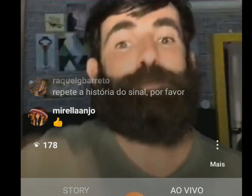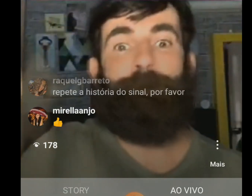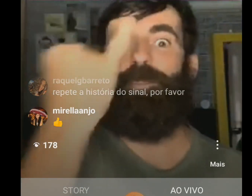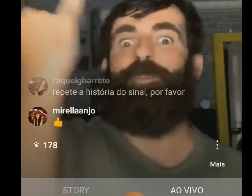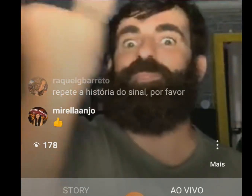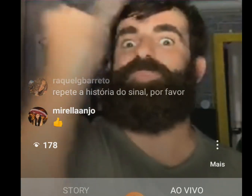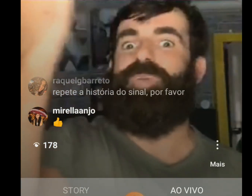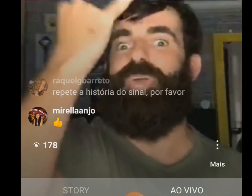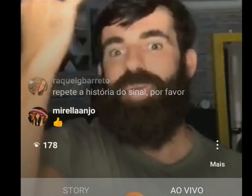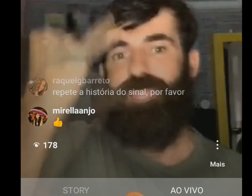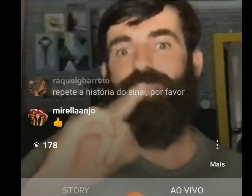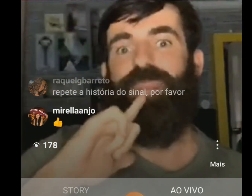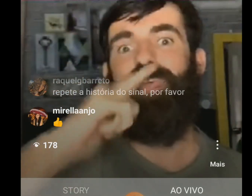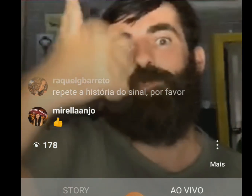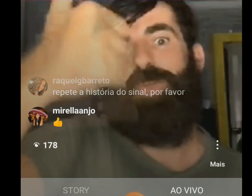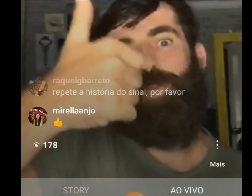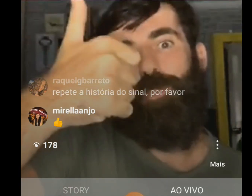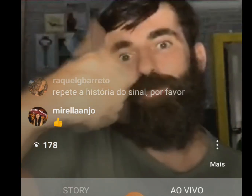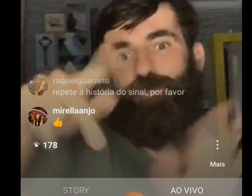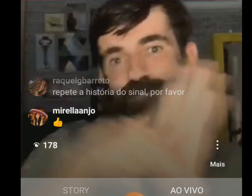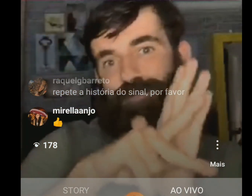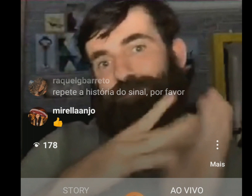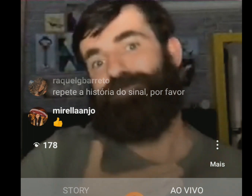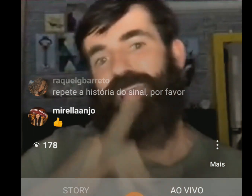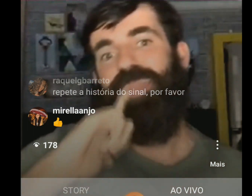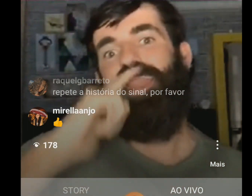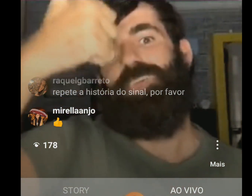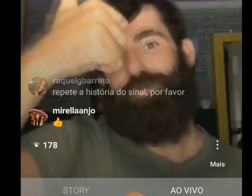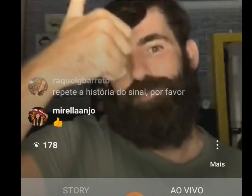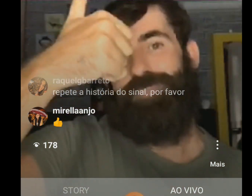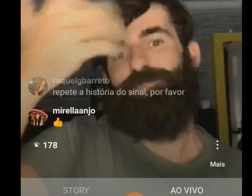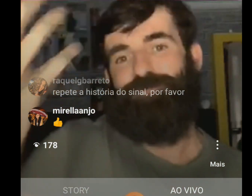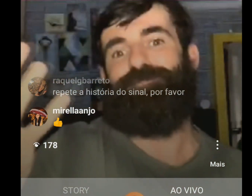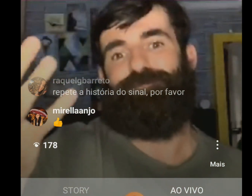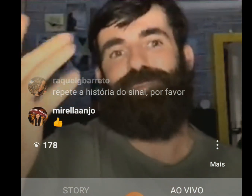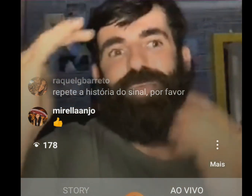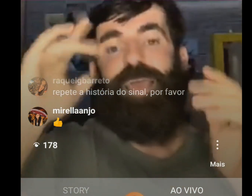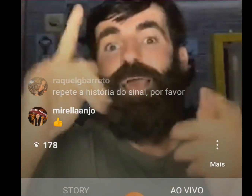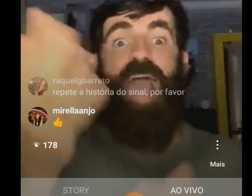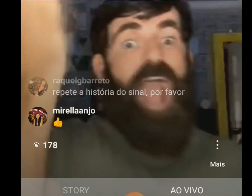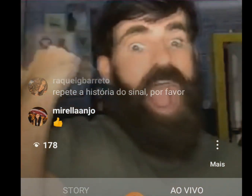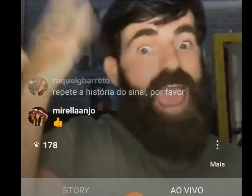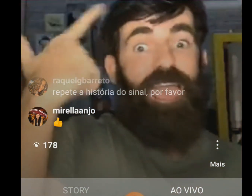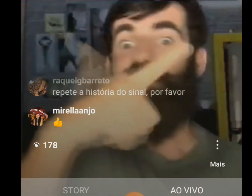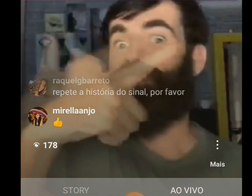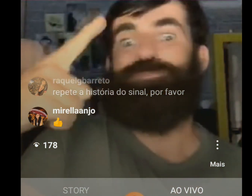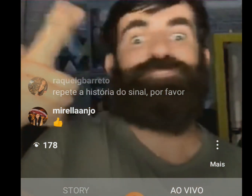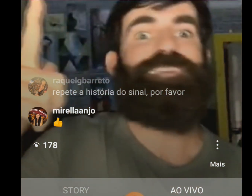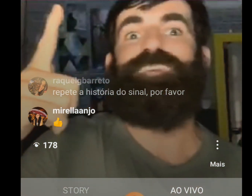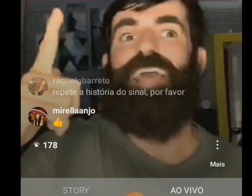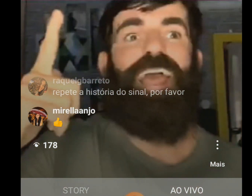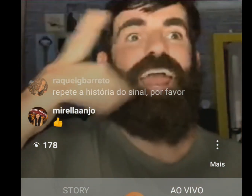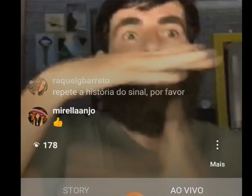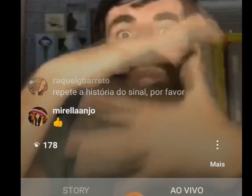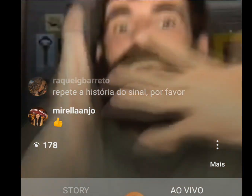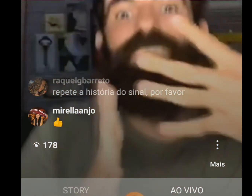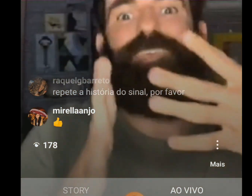muito importante. A L1, que é a própria do surdo, é muito 1. Antigamente não tinha isso, né? Não tinha